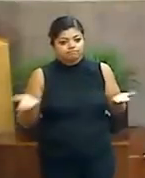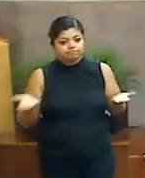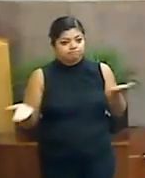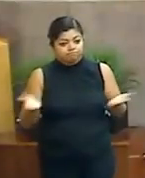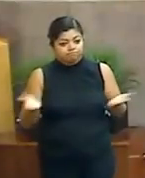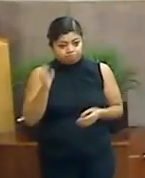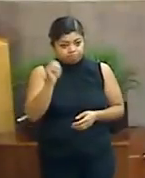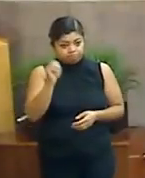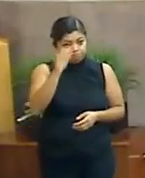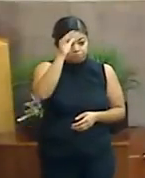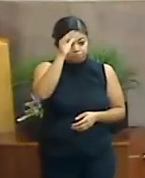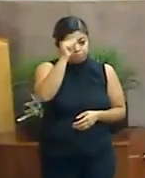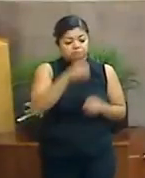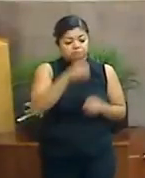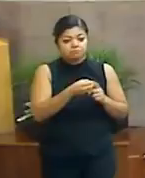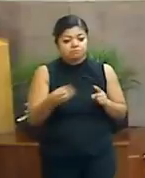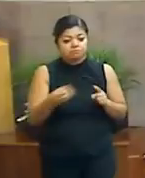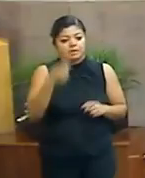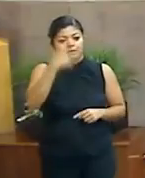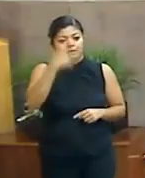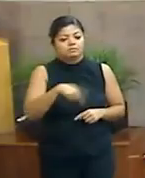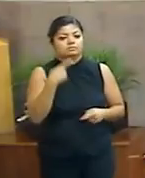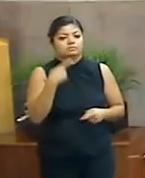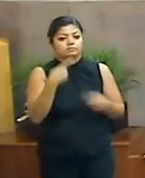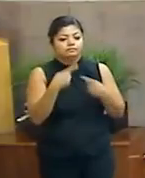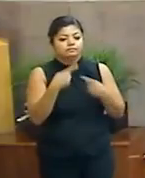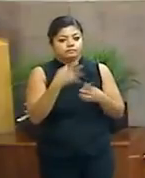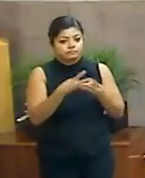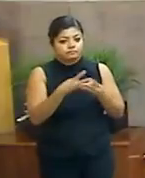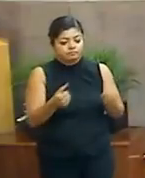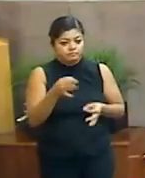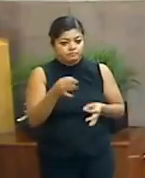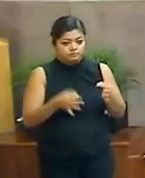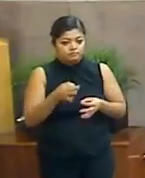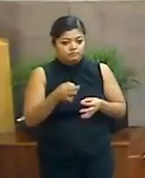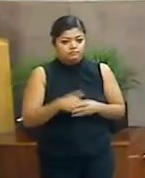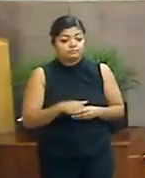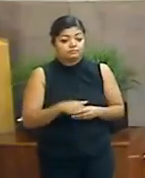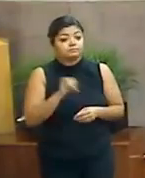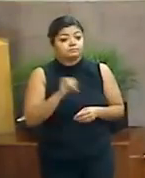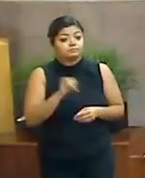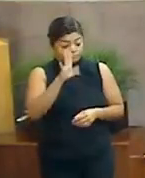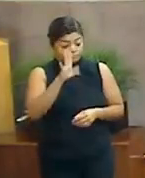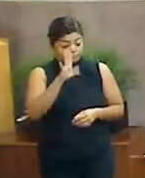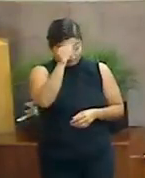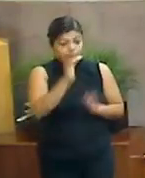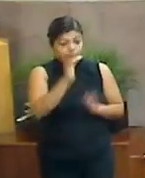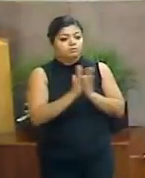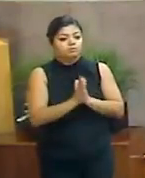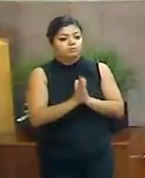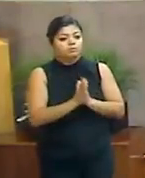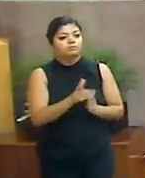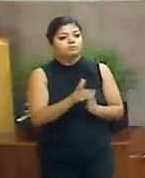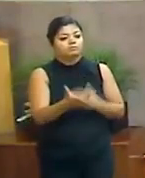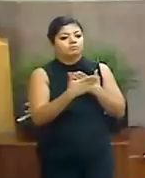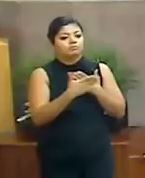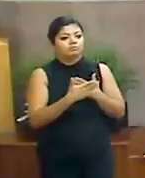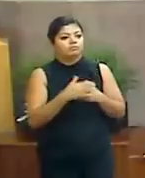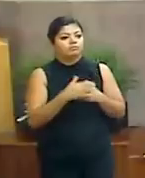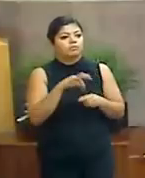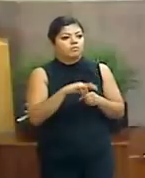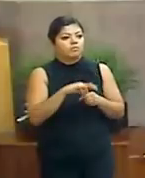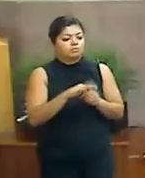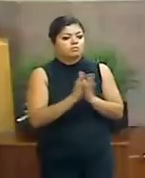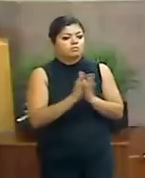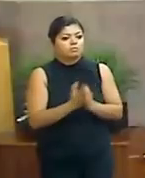a nuestra consideración y loving se propone para discusión y resolución de los asuntos y de conformidad por favor manifieste en votación